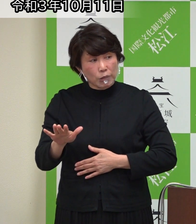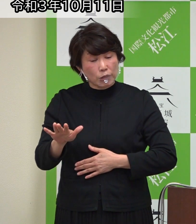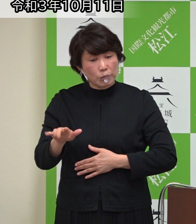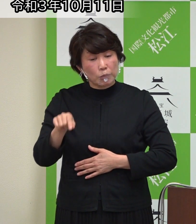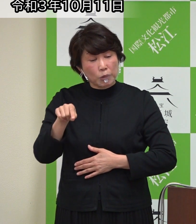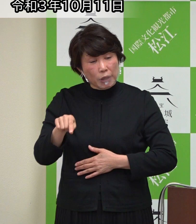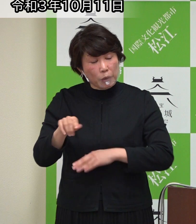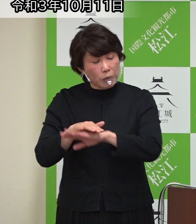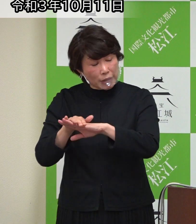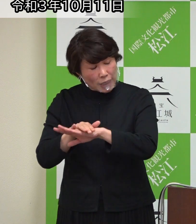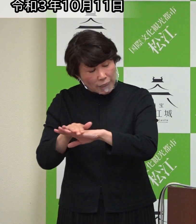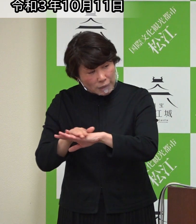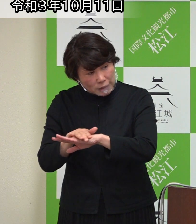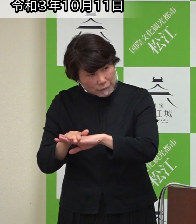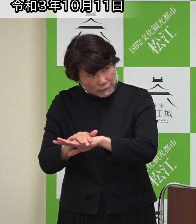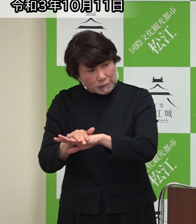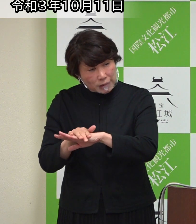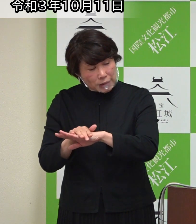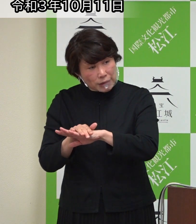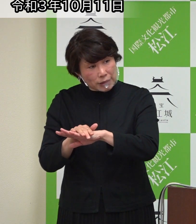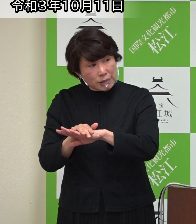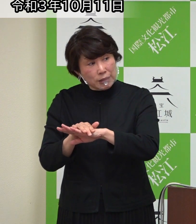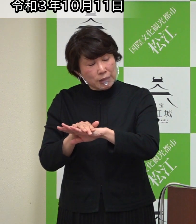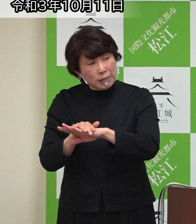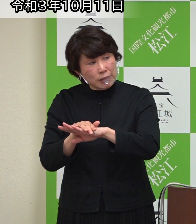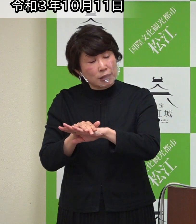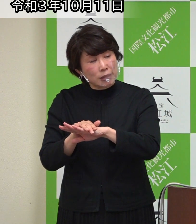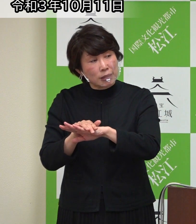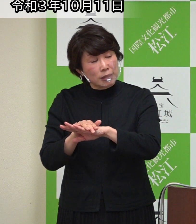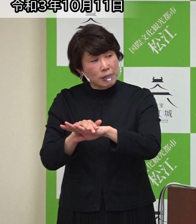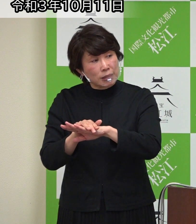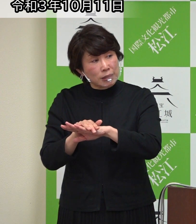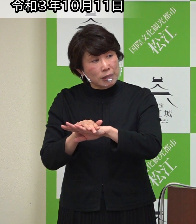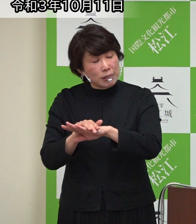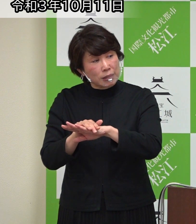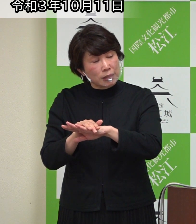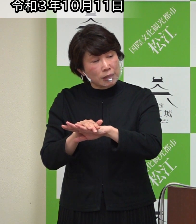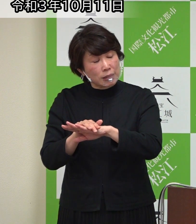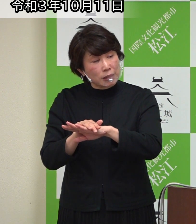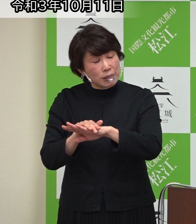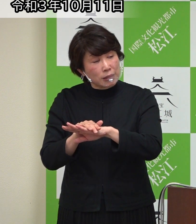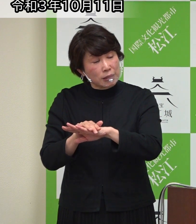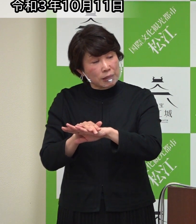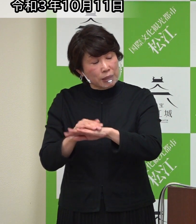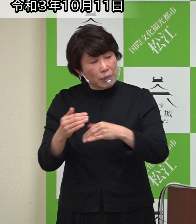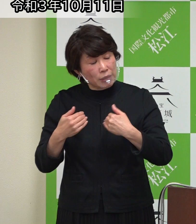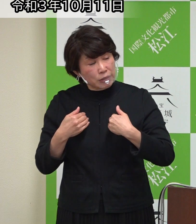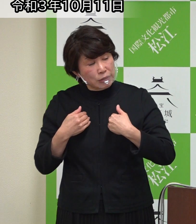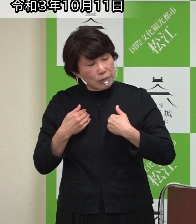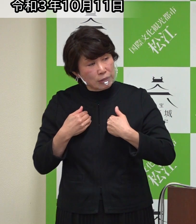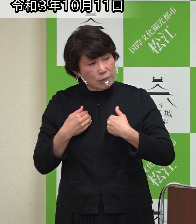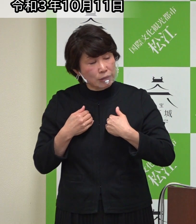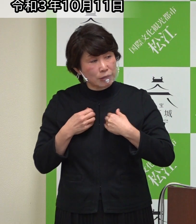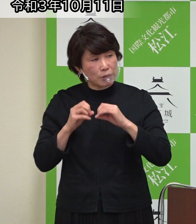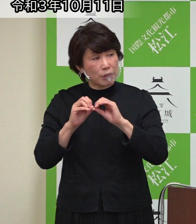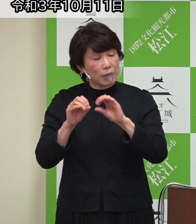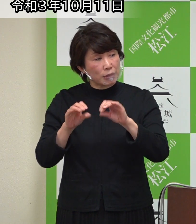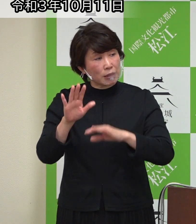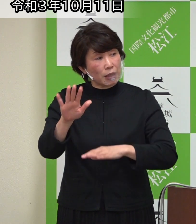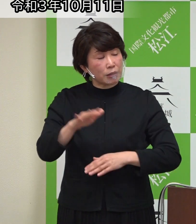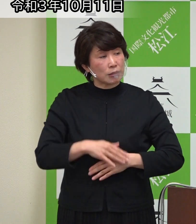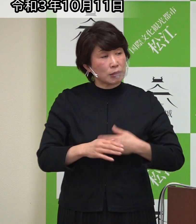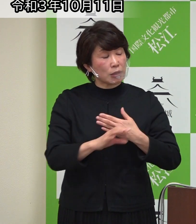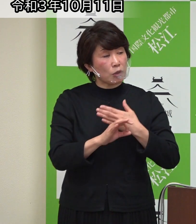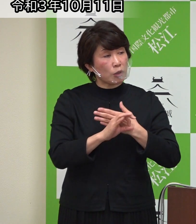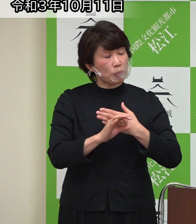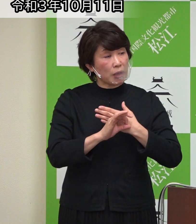いてより魅力的な町にしていくというようなことをおっしゃられていると思うんですけど、例えば松江で言い